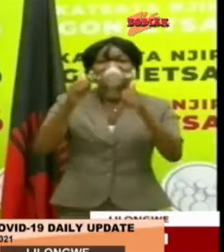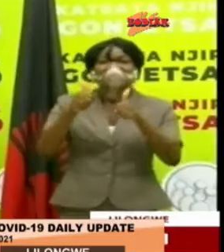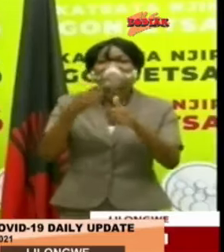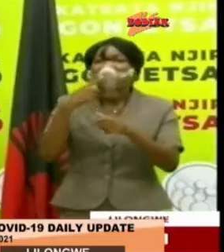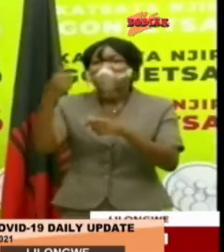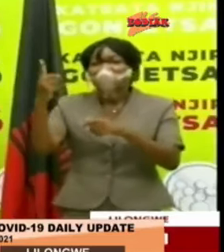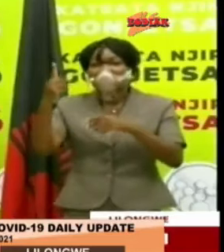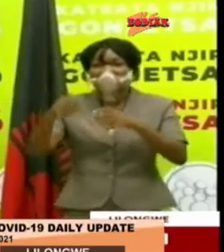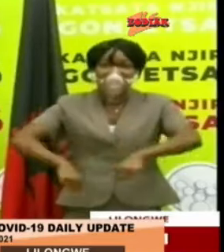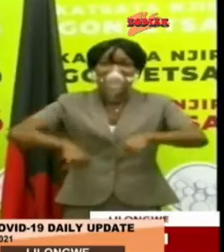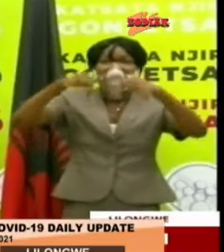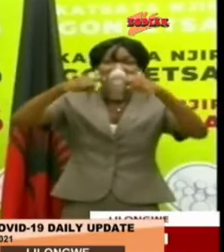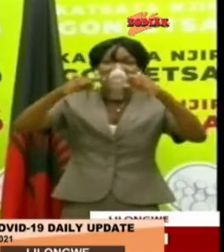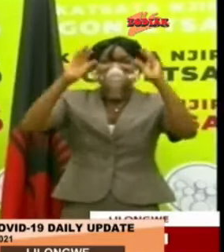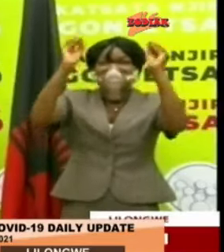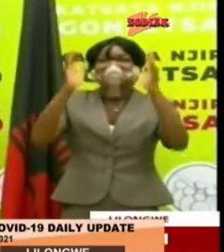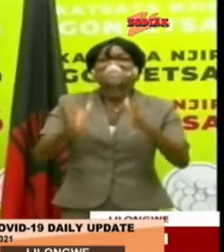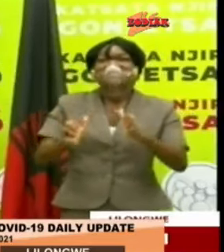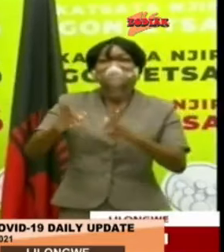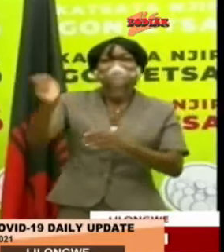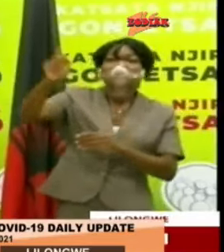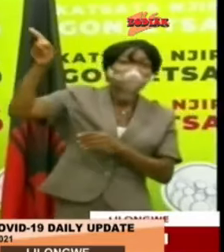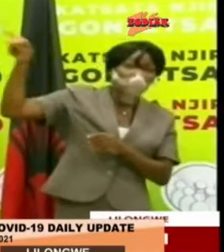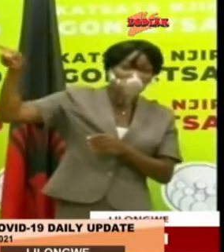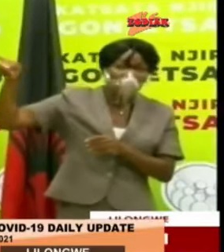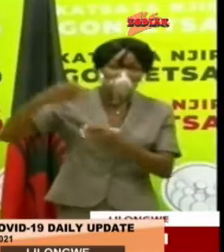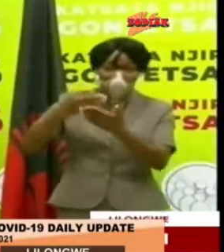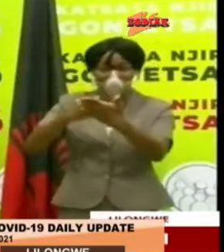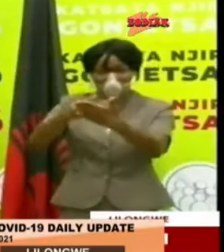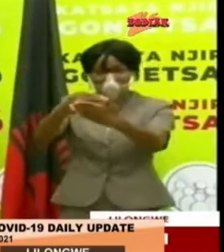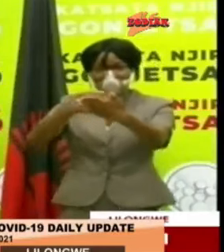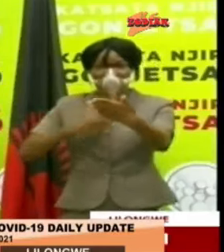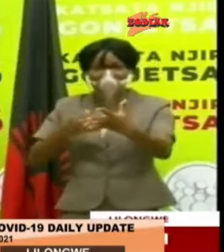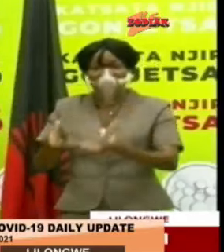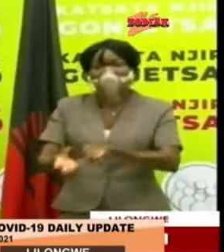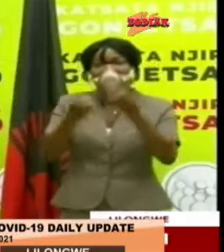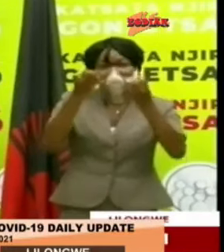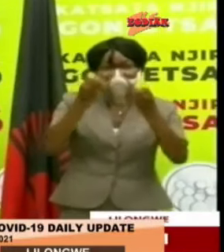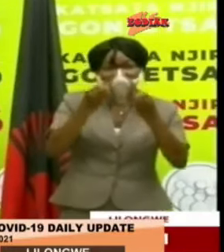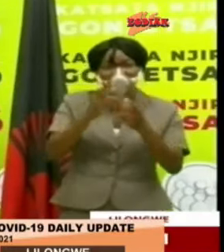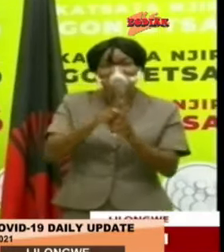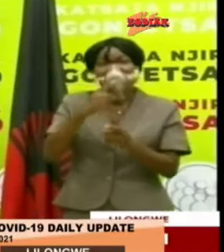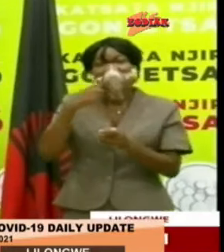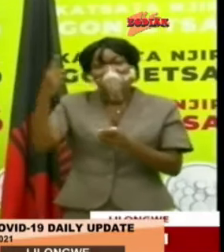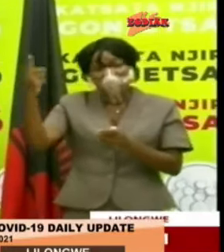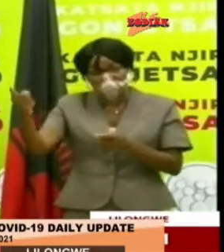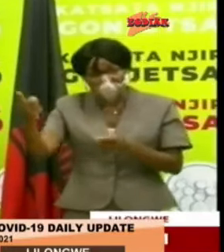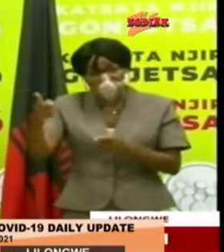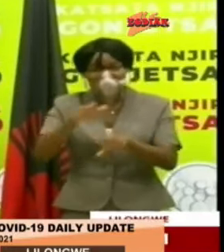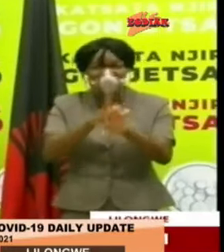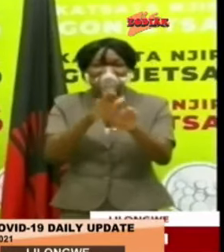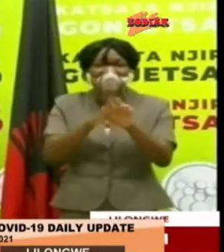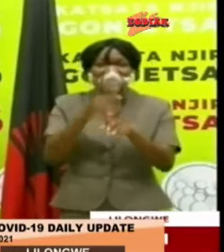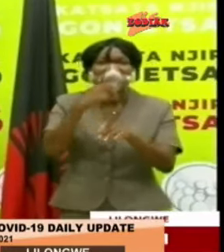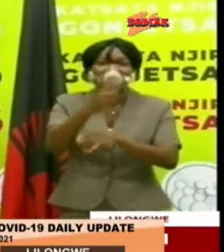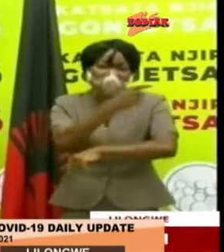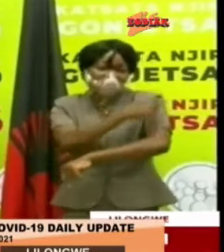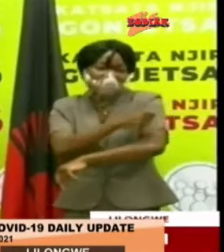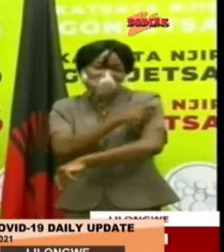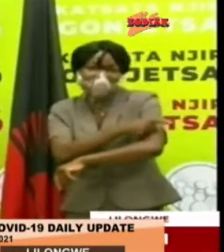head musananyamuke ku sukulu kuti ngati ife boma tikusamalireni mukauza head ndi kuti head alimikizana ndi DHO